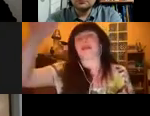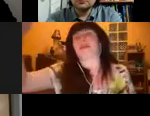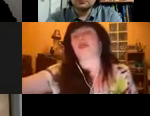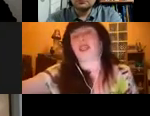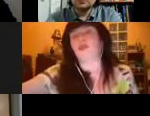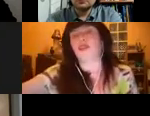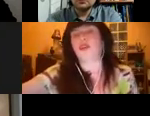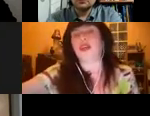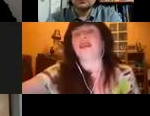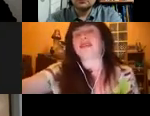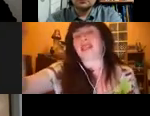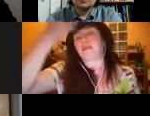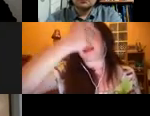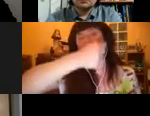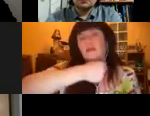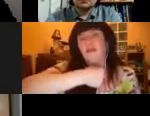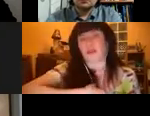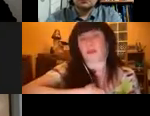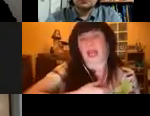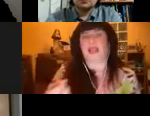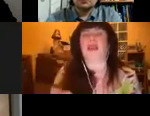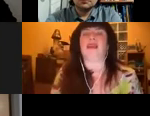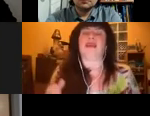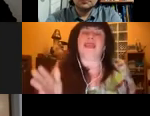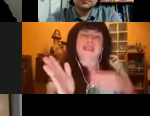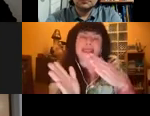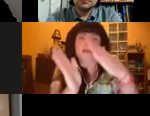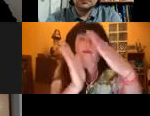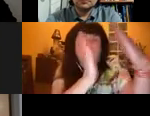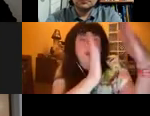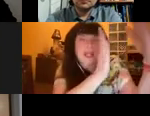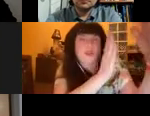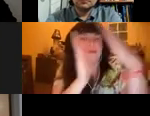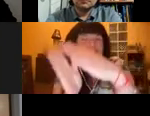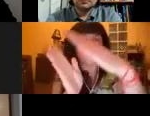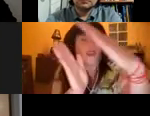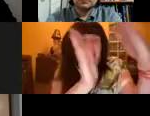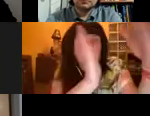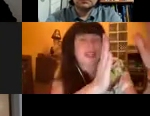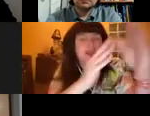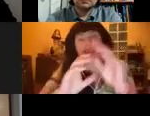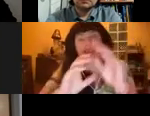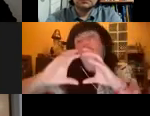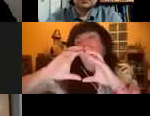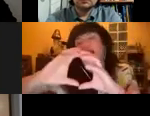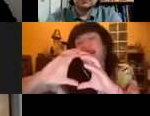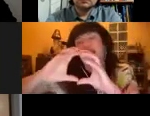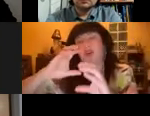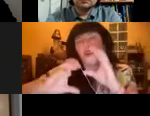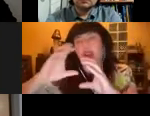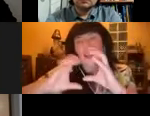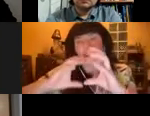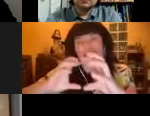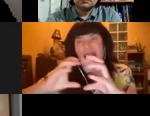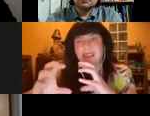hacia el espacio neutro que hacia el espacio corporal. Y así fuimos mirando el mismo continuum que tenemos en la carta